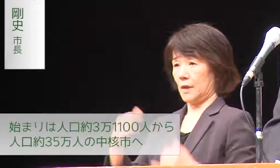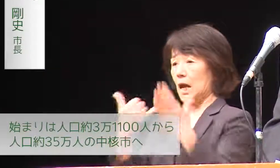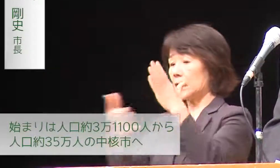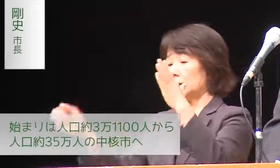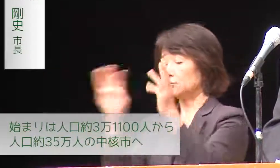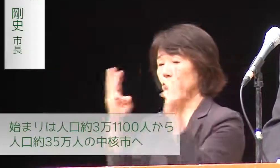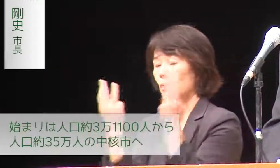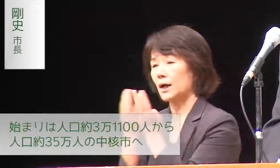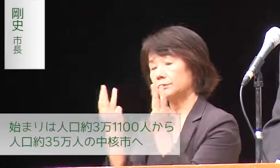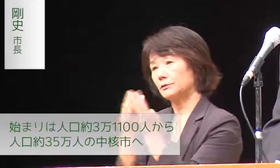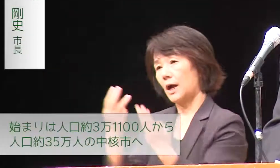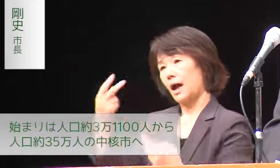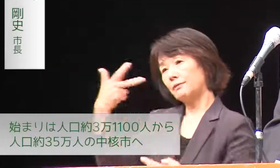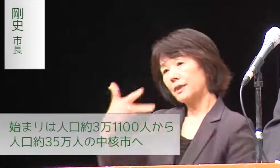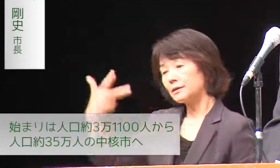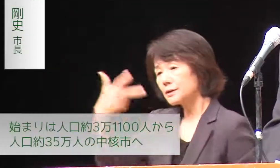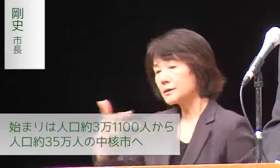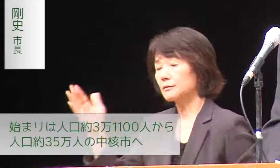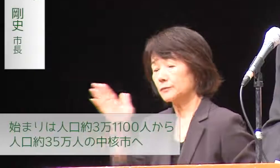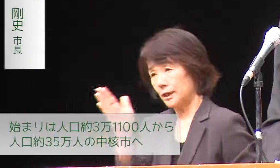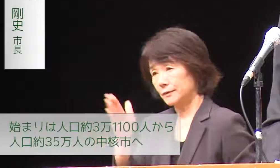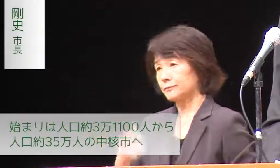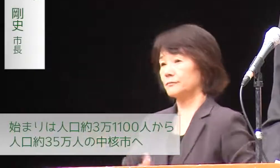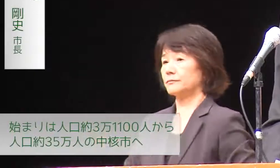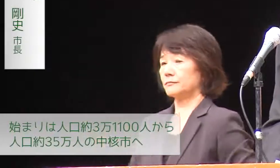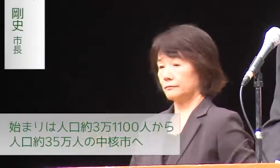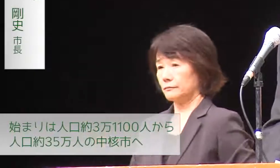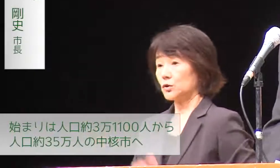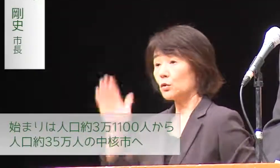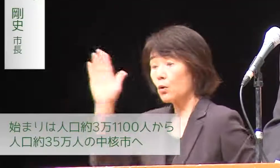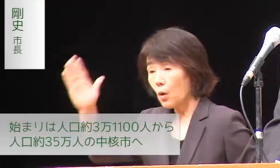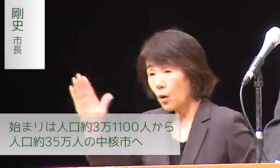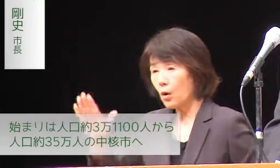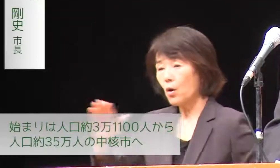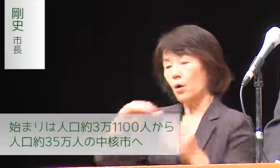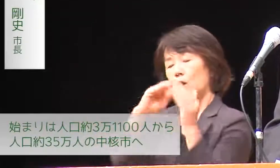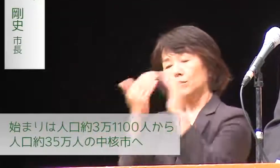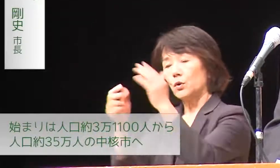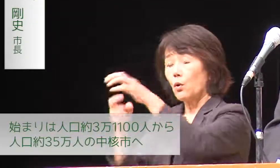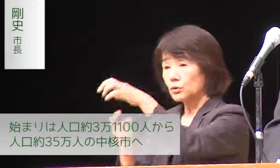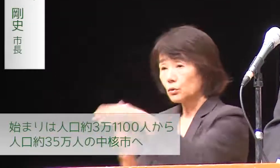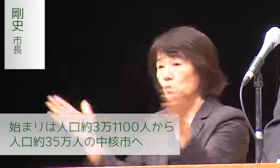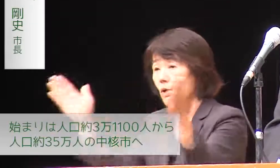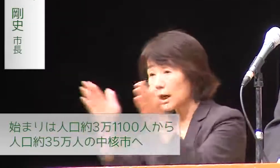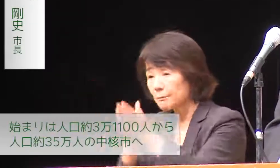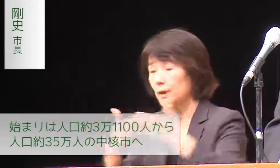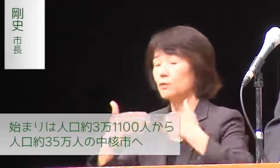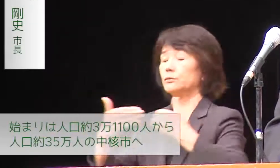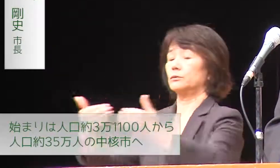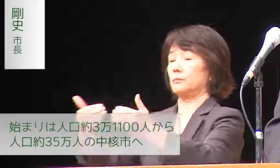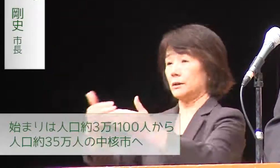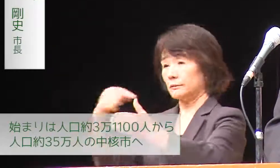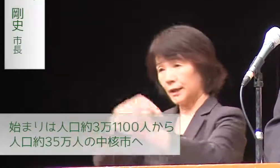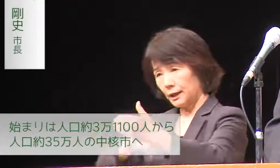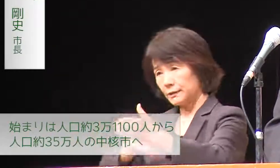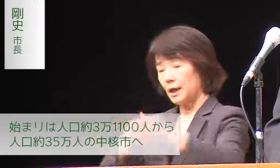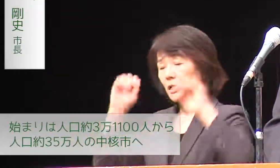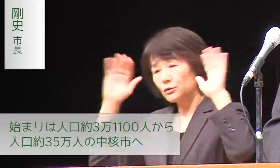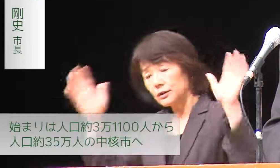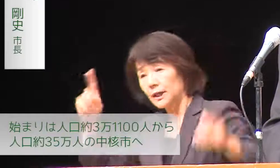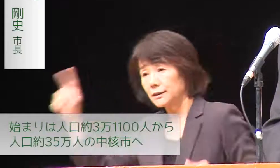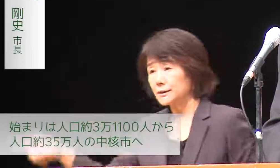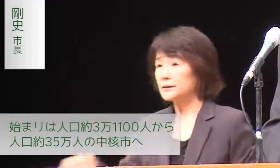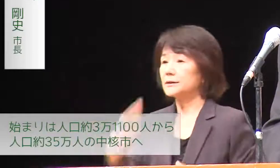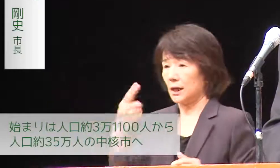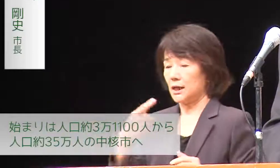数もわずか7000足らずでしたが、その後町村との合併を進めるとともに豊かな自然